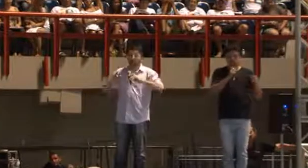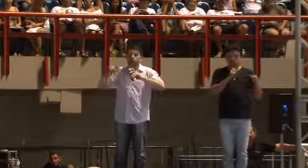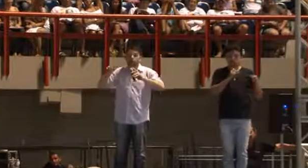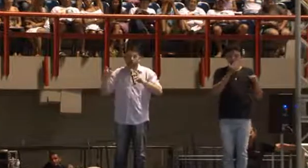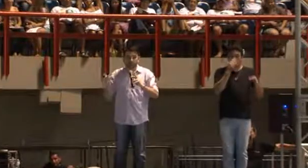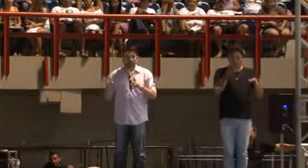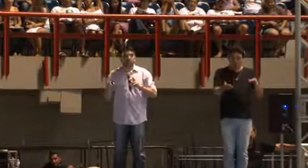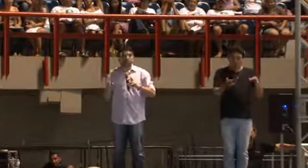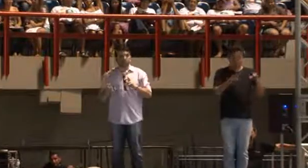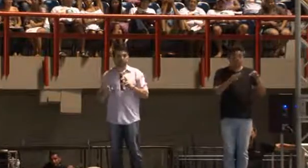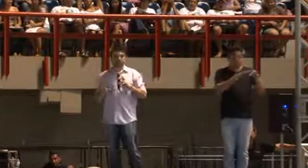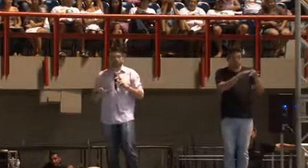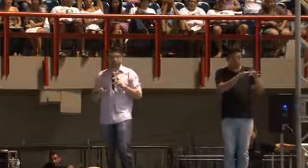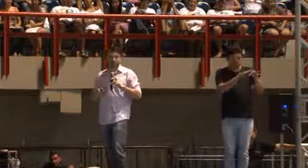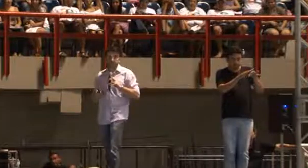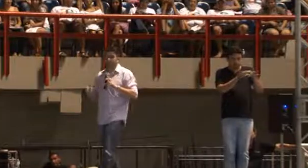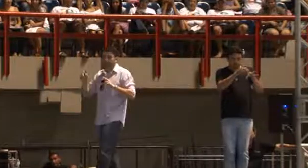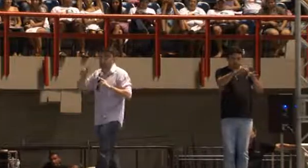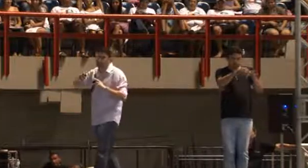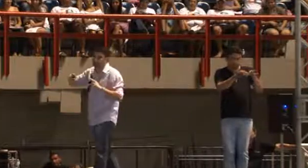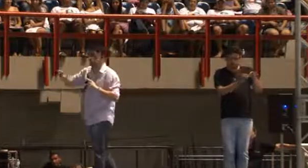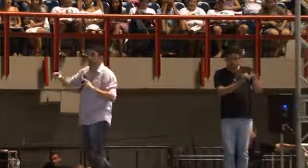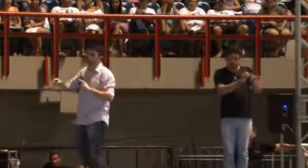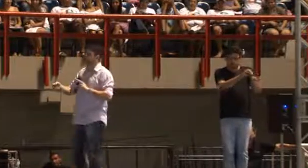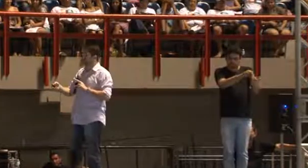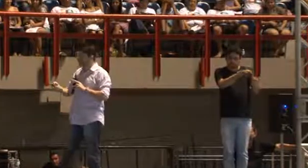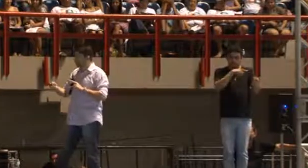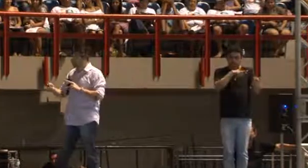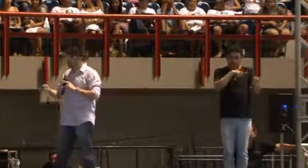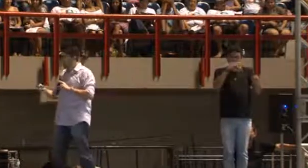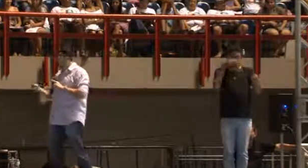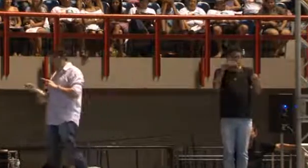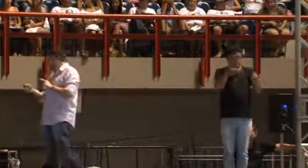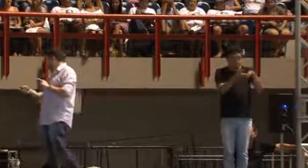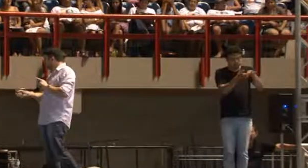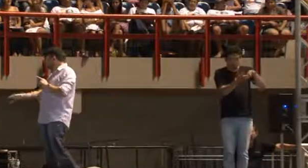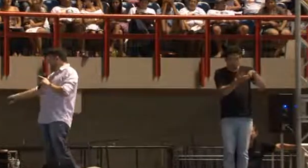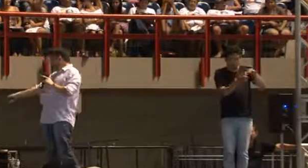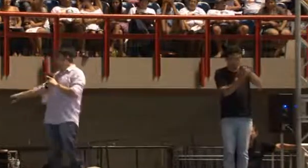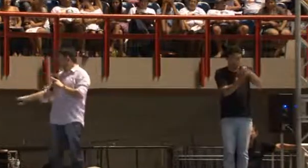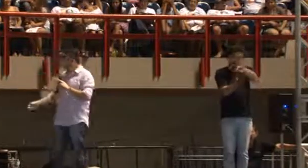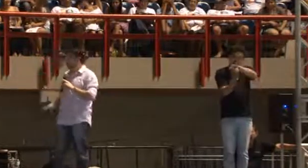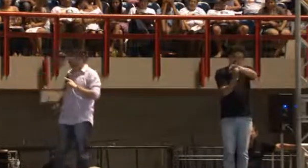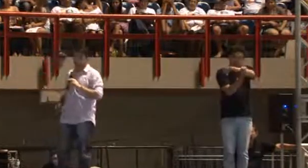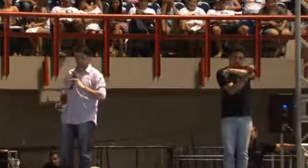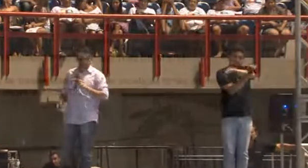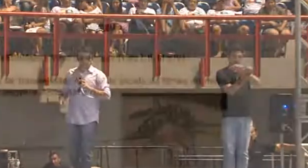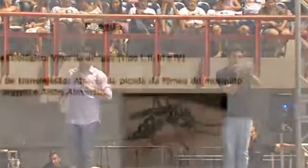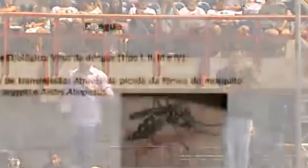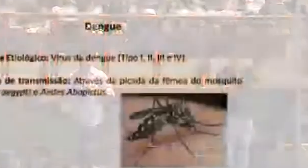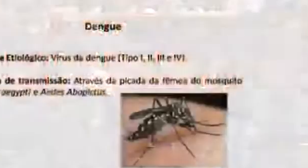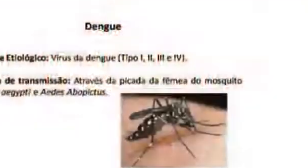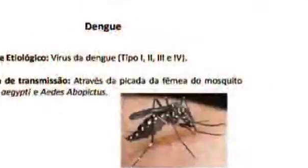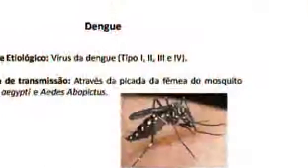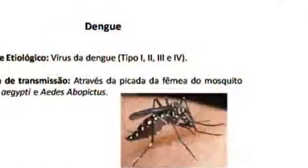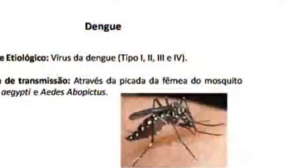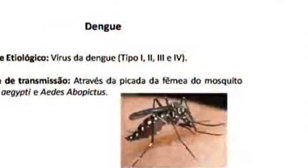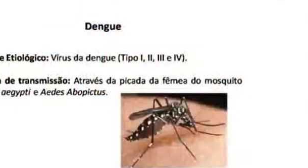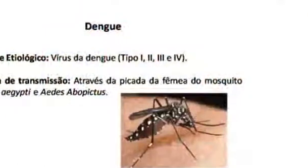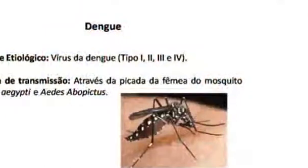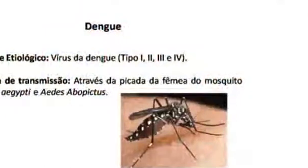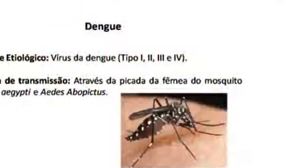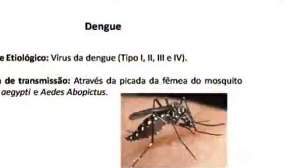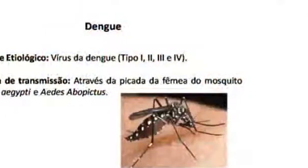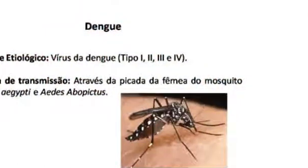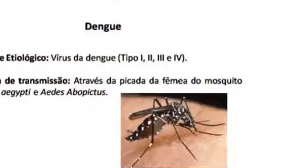vagina, ou seja, na vulva, ela tem as cristazinhas, mas ela pode ter bastante também no canal vaginal. Moçada, esse mosquito